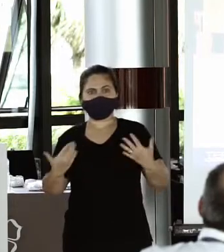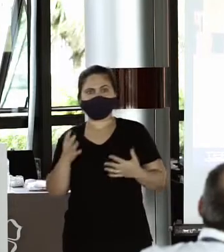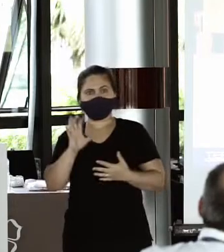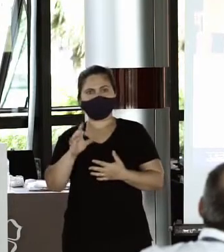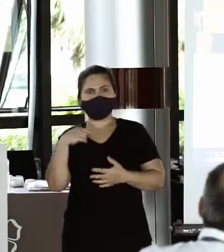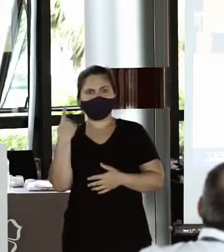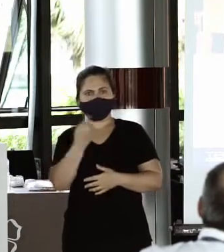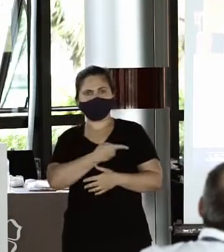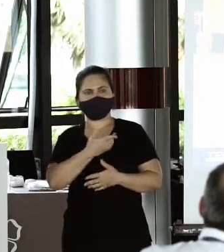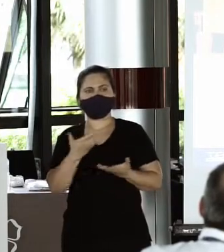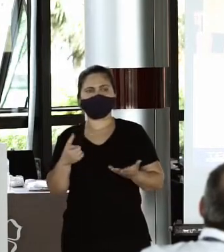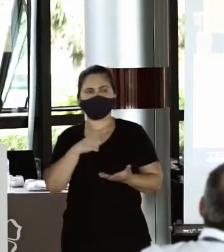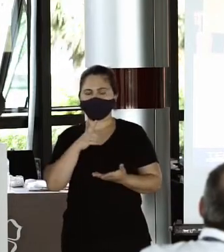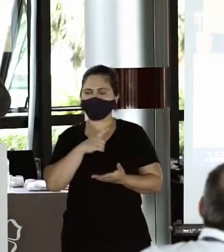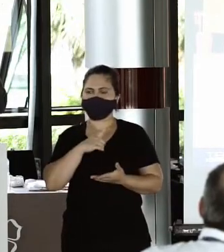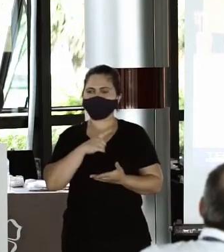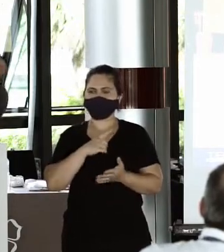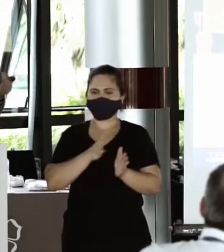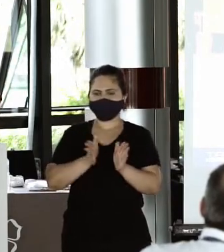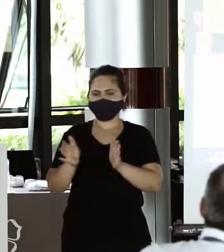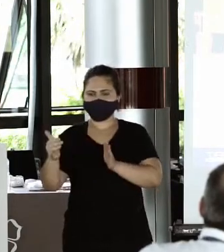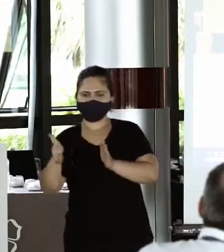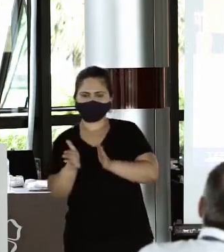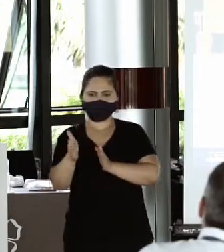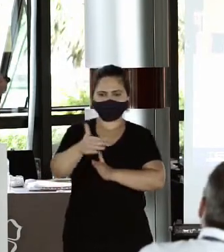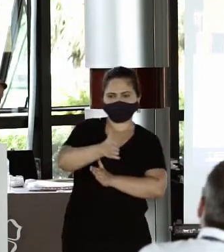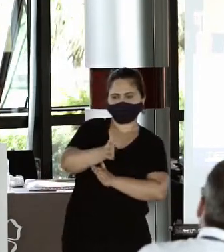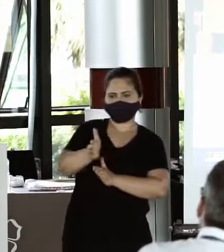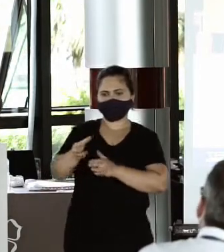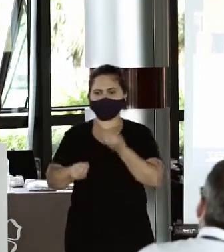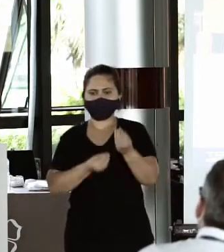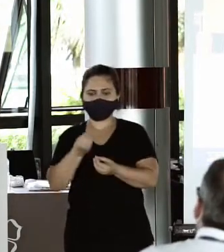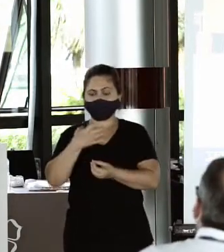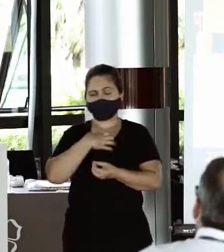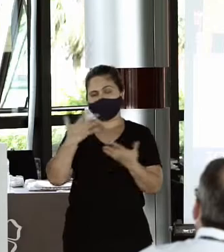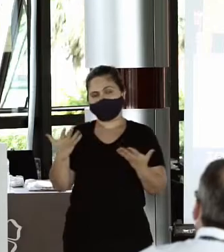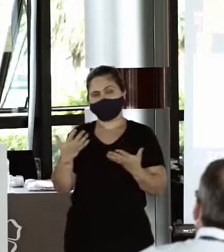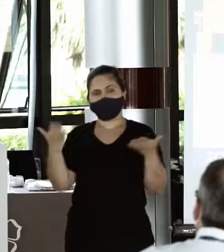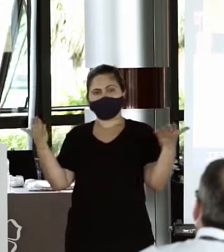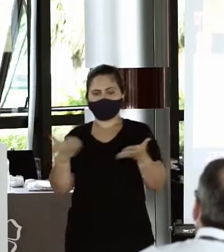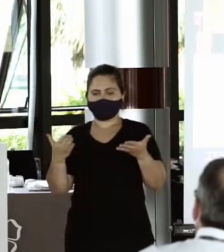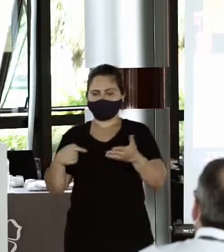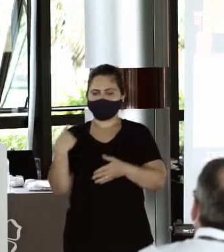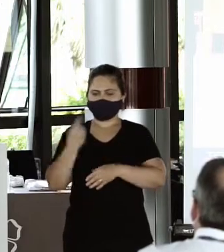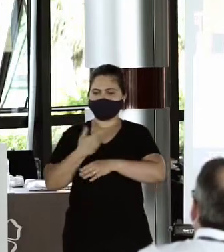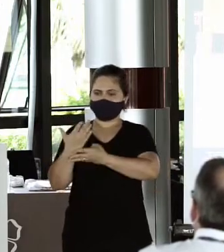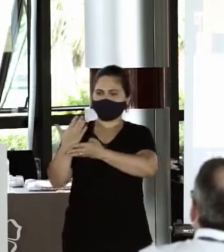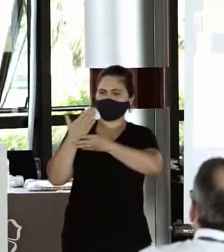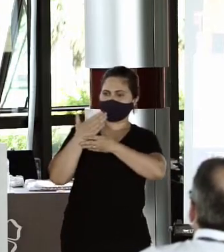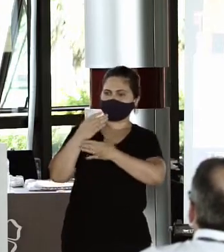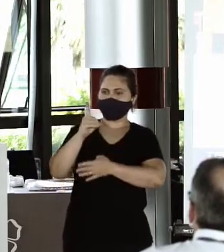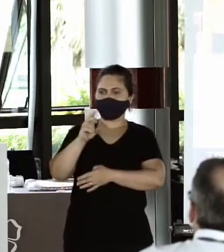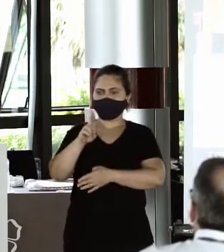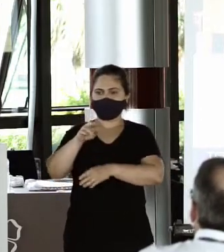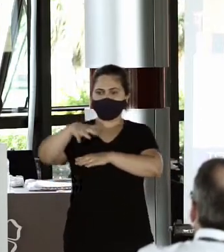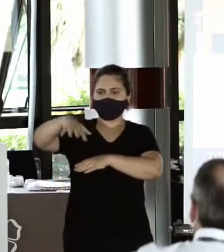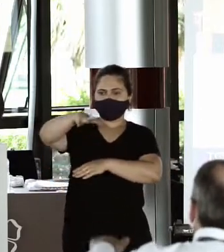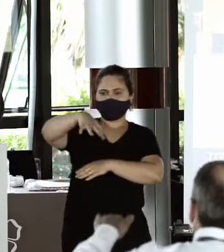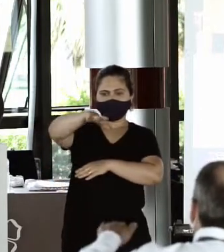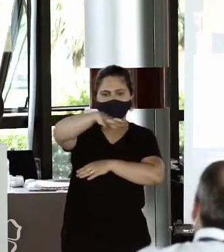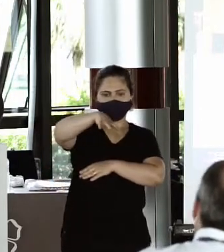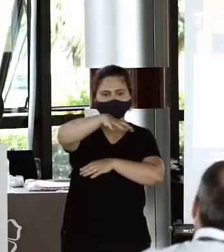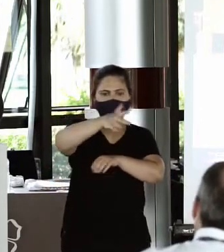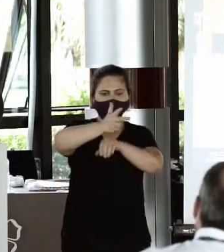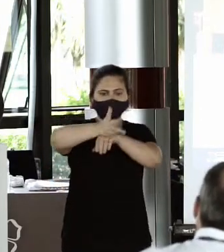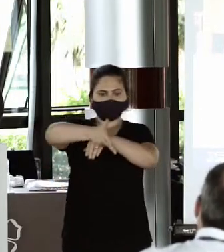gente acaba, então, driblando de alguma maneira. Como? Hoje, um aliado para a gente é o drone. Por quê? O drone com uma